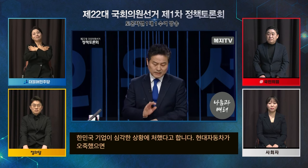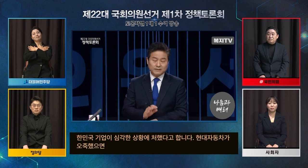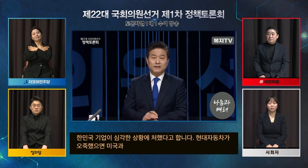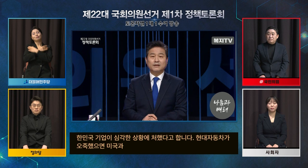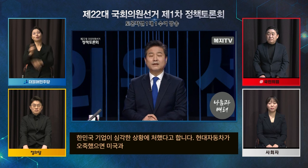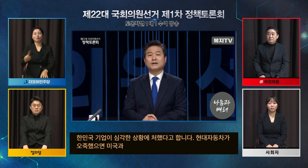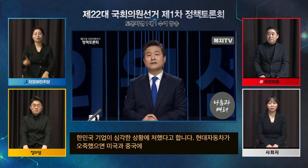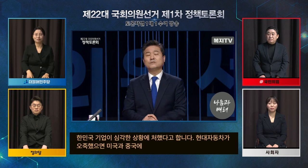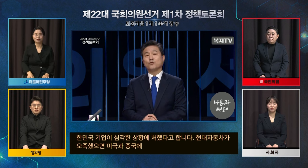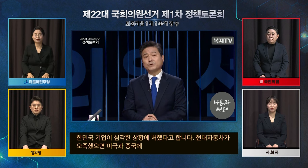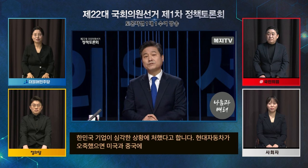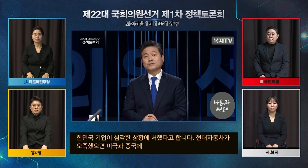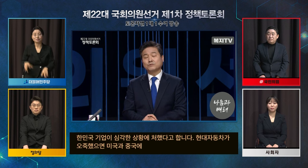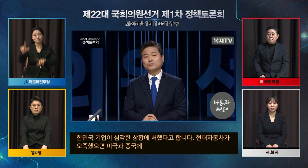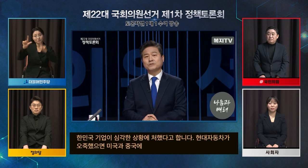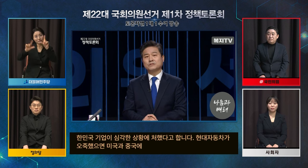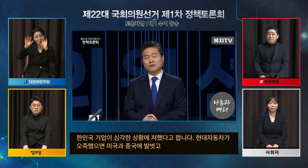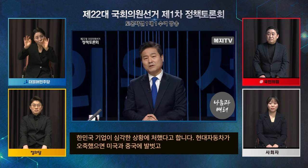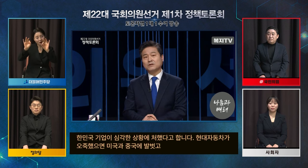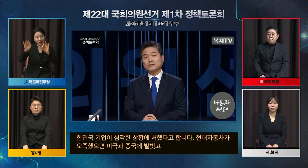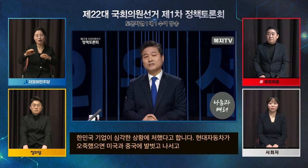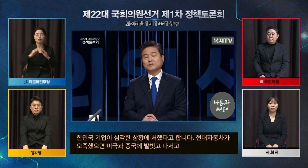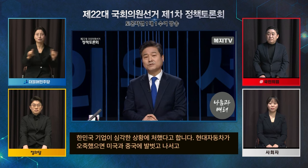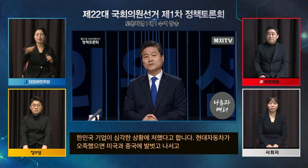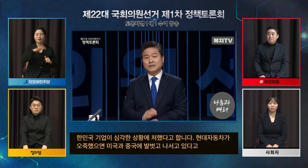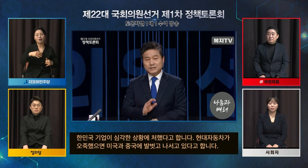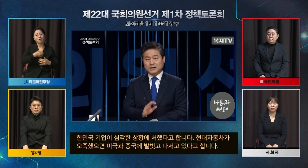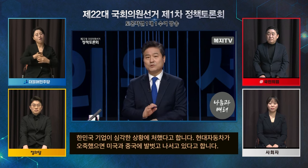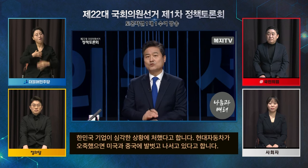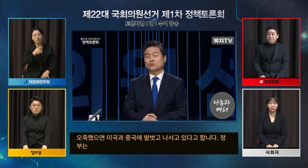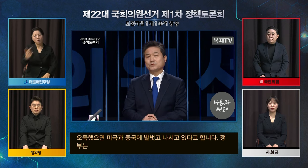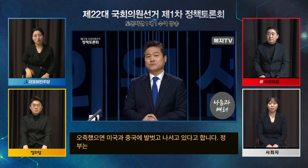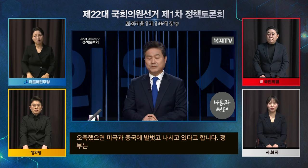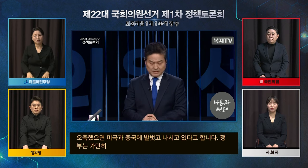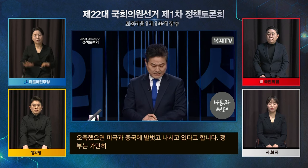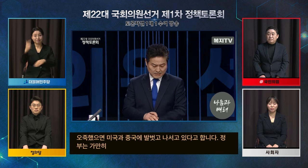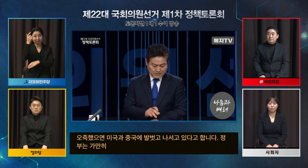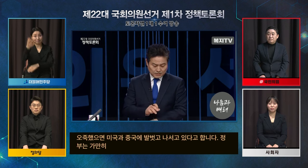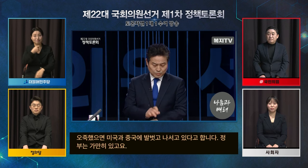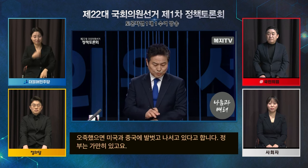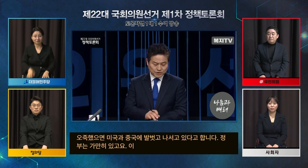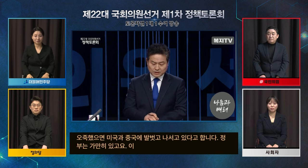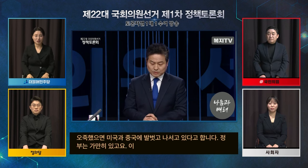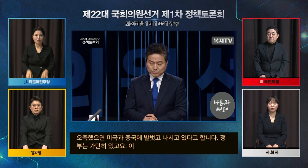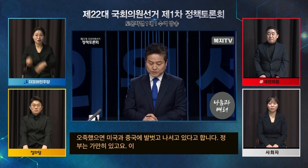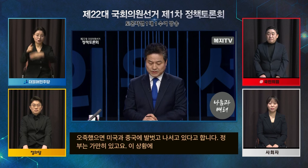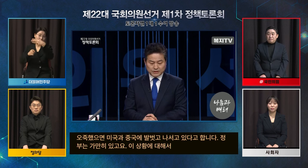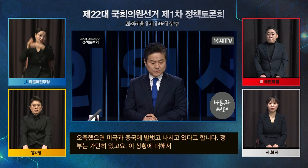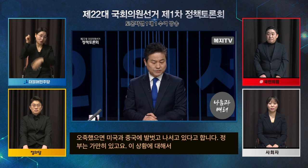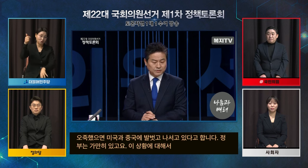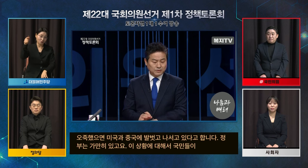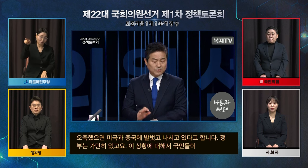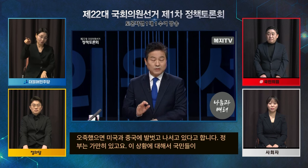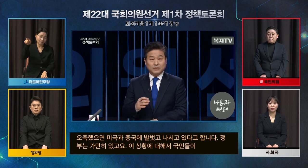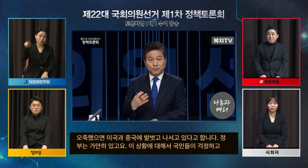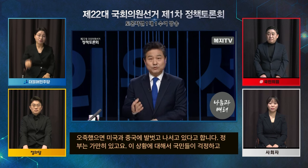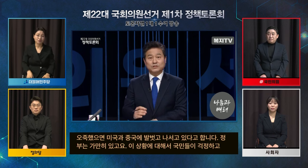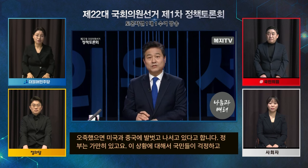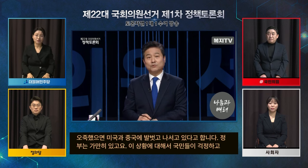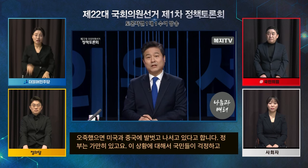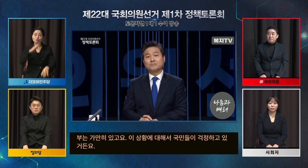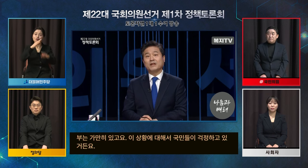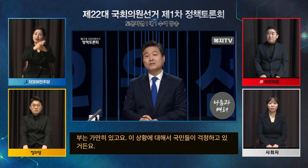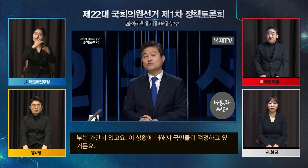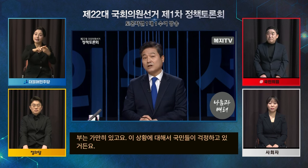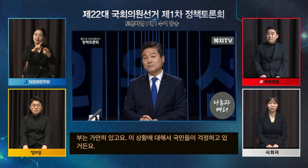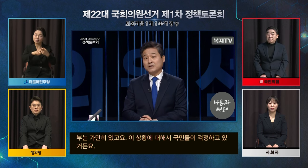이 사태를 보면서 국민들이 정말 걱정하시거든요. 제가 한번 여쭤보고 싶습니다. 지금 윤석열 대통령께서 대북